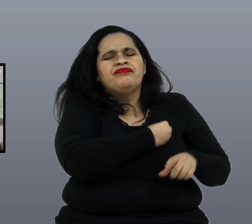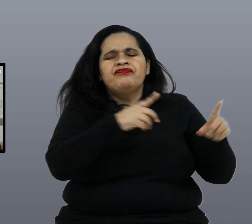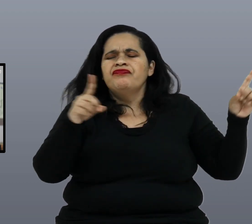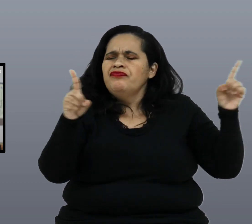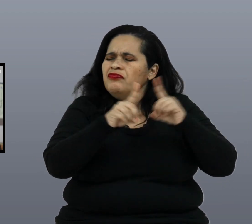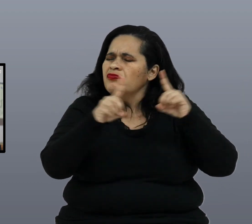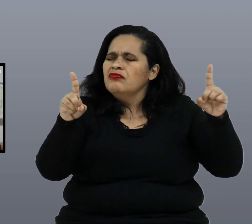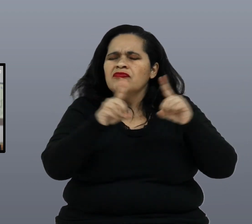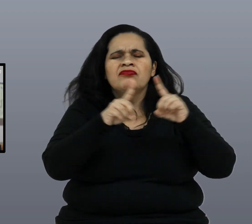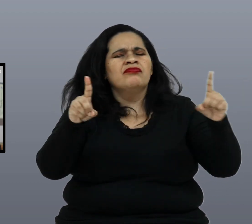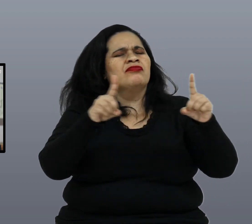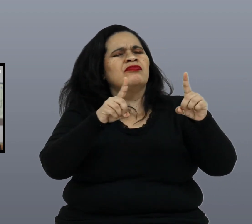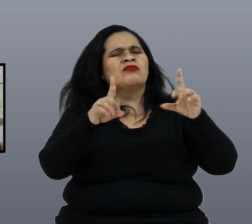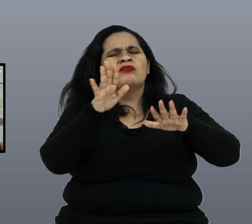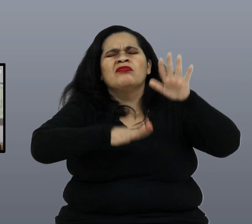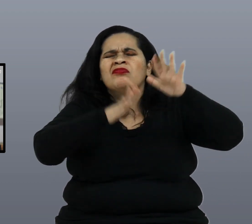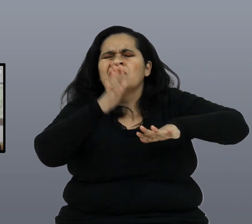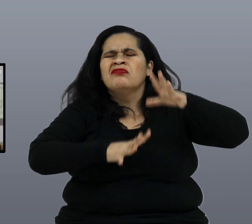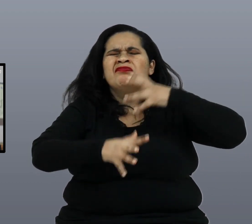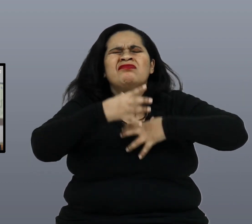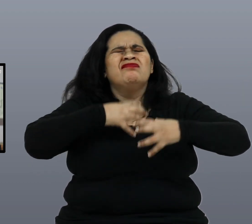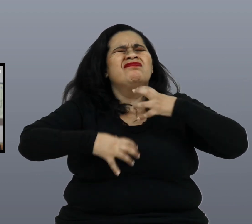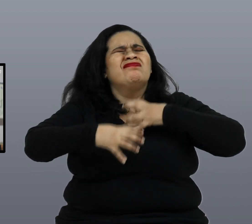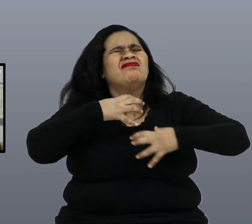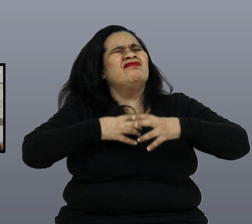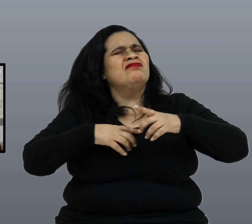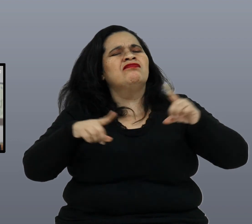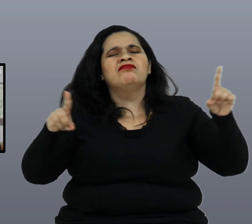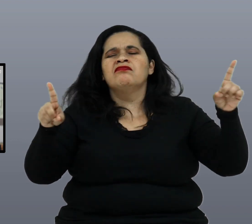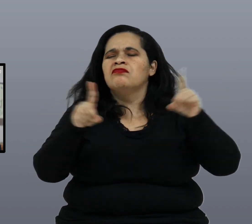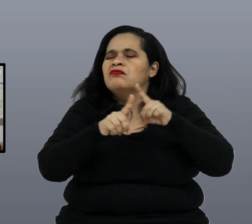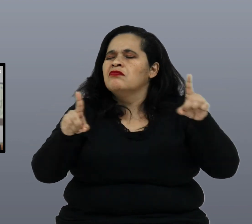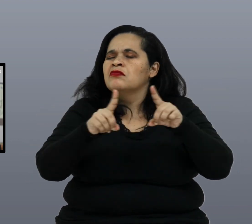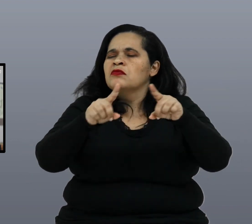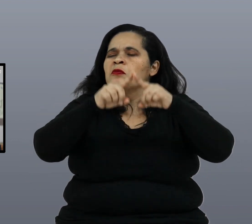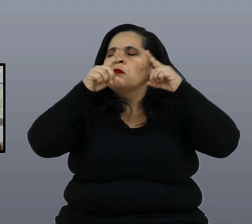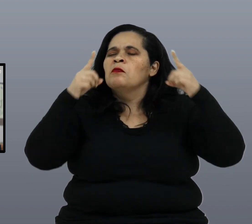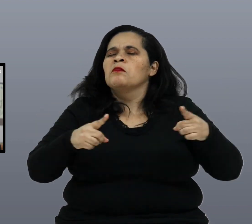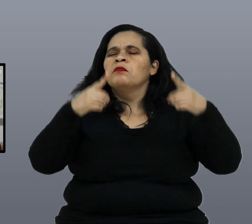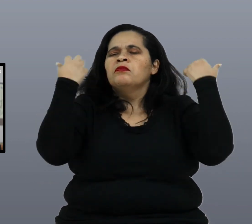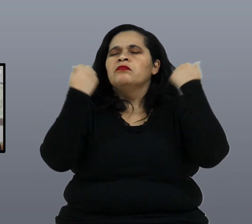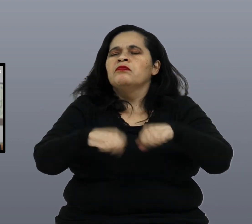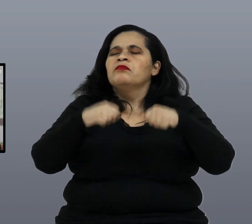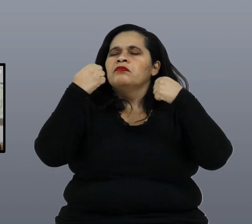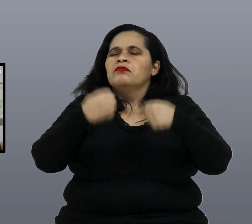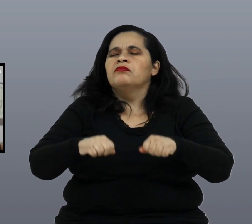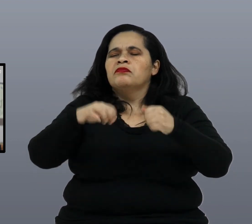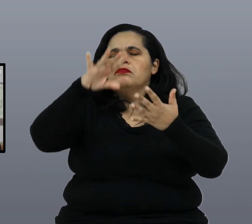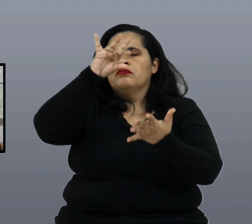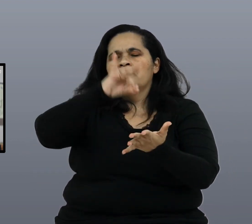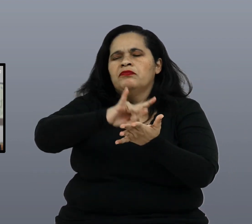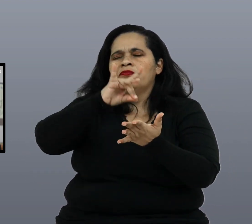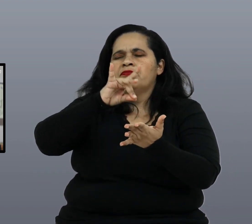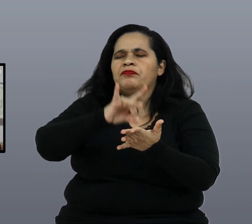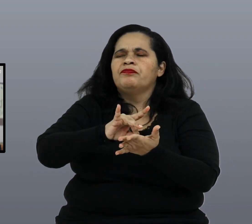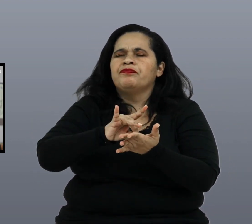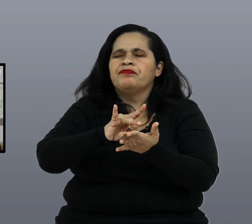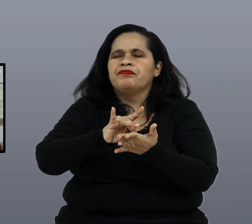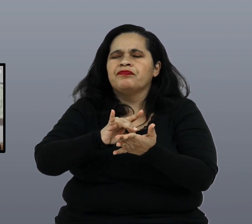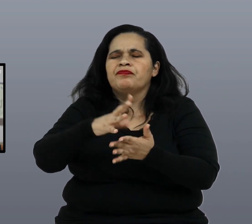entrar em desespero diante das situações que nos cercam, mas nós devemos, acima de tudo, olhar para o